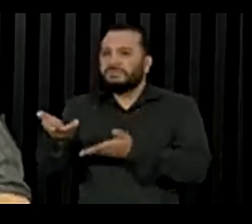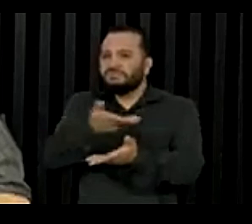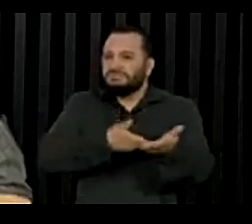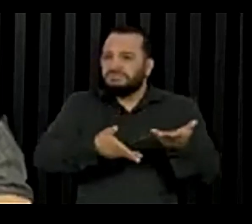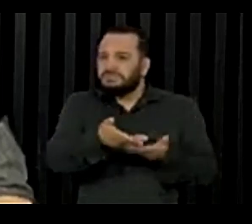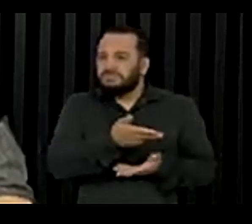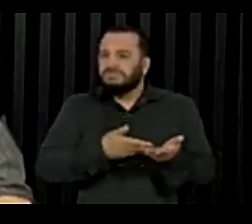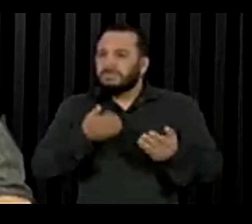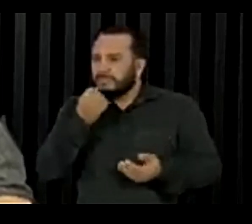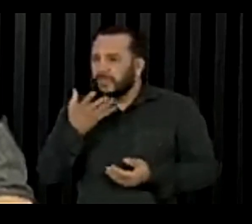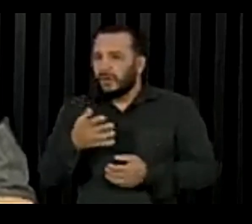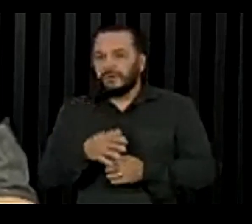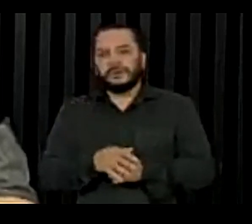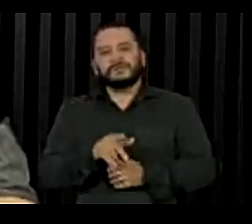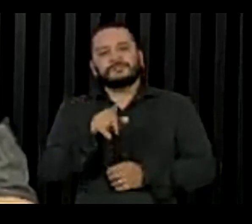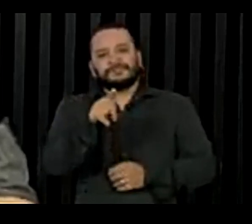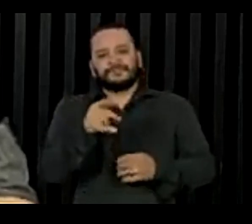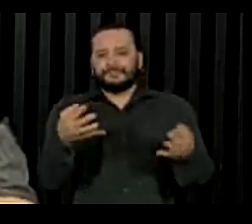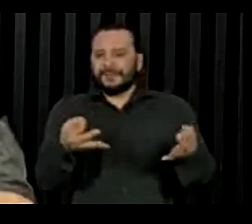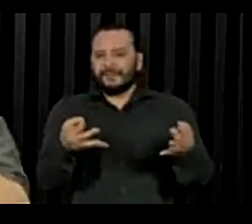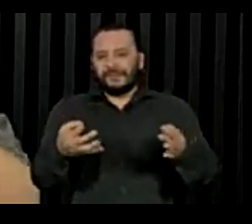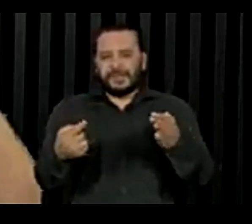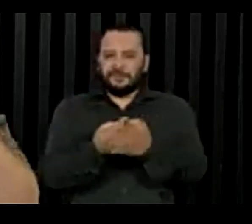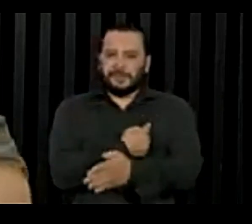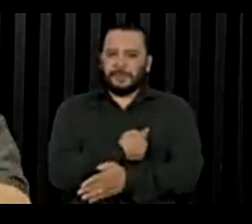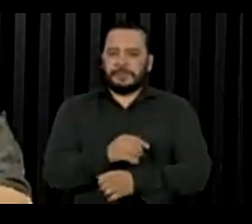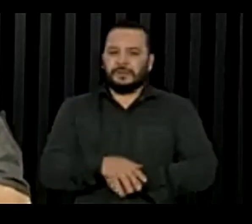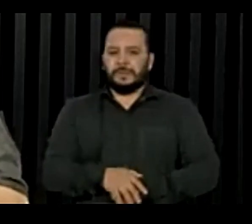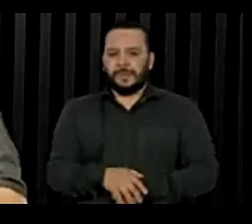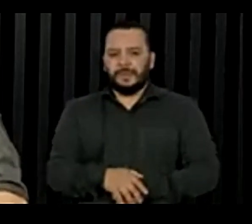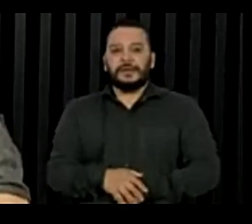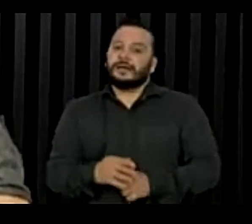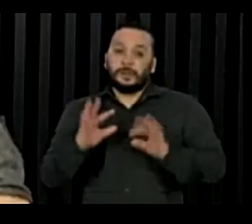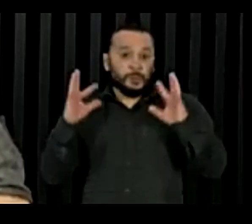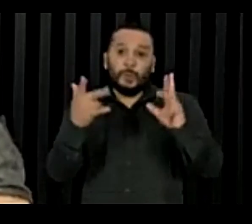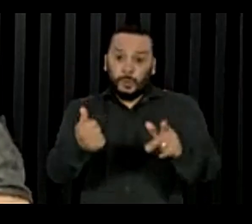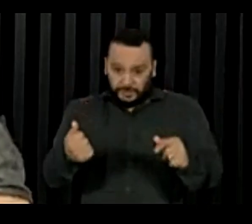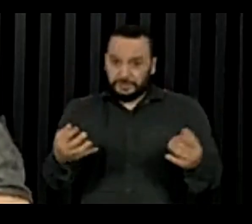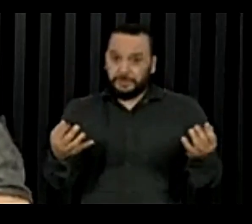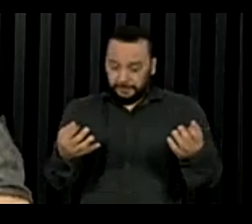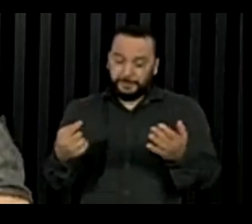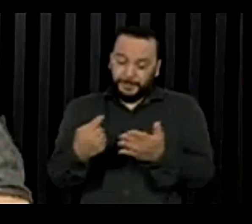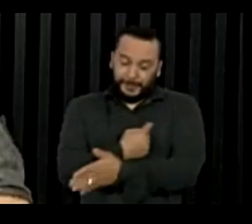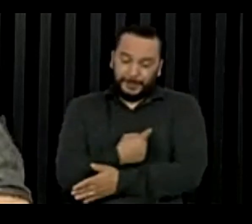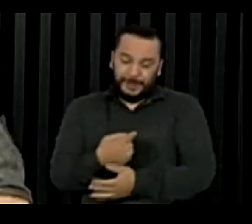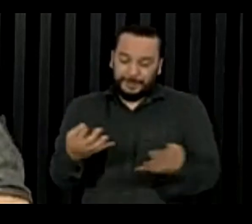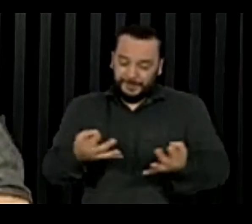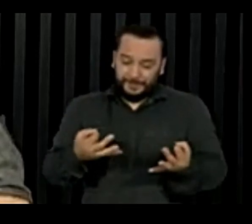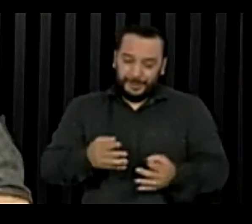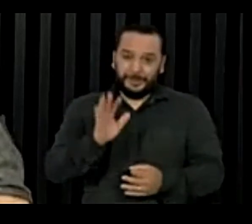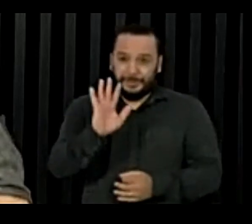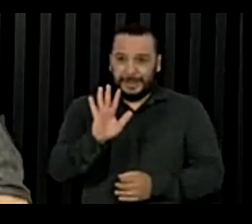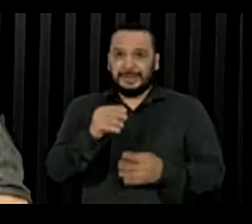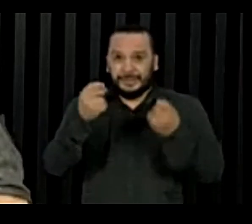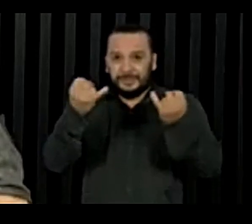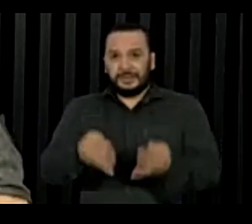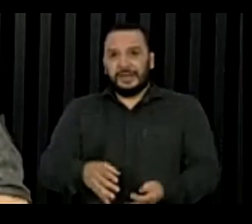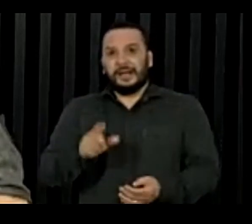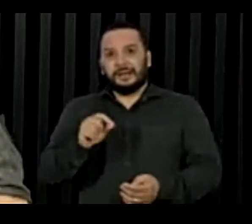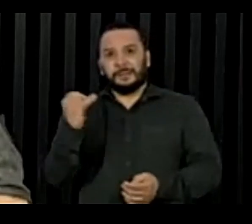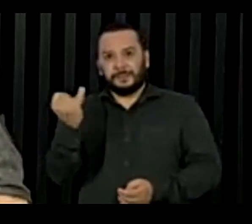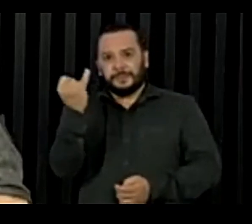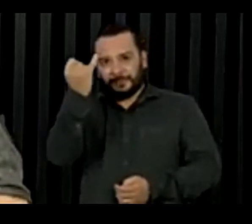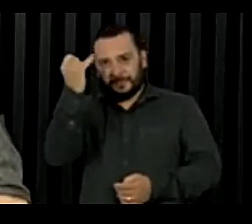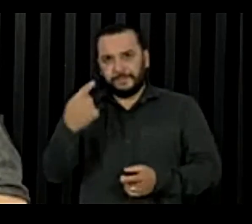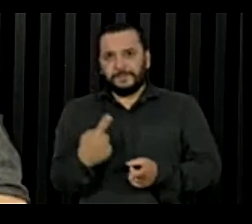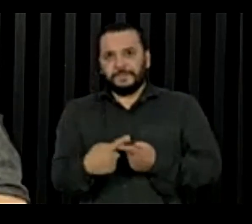Eu acho essa pergunta é excelente, Edgar. Eu acho que todas as perguntas estão excelentes, mas falar sobre isso é fundamental, porque a gente tem